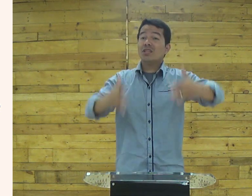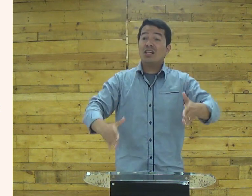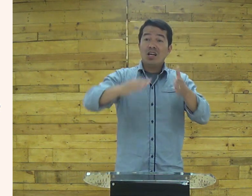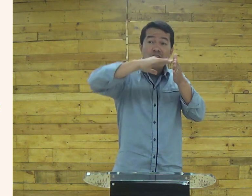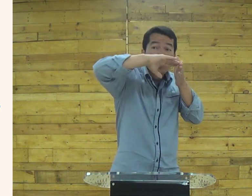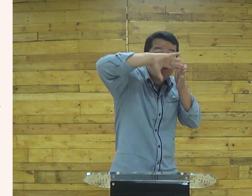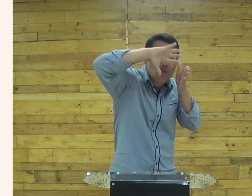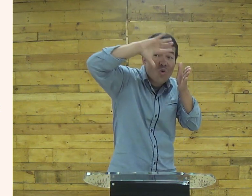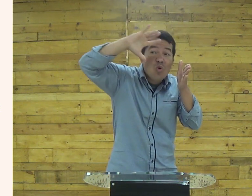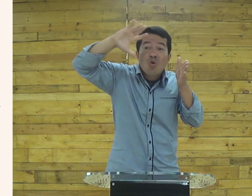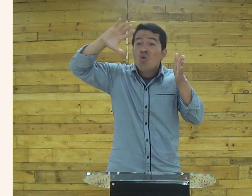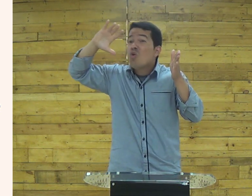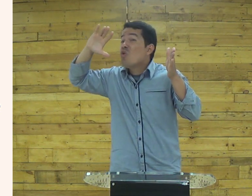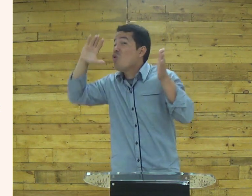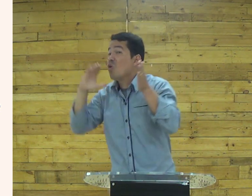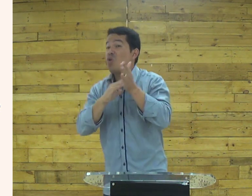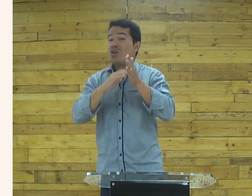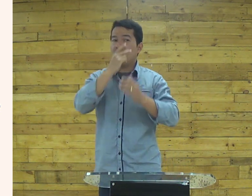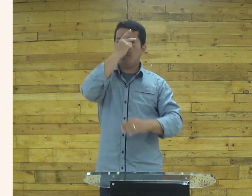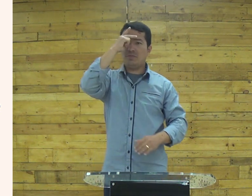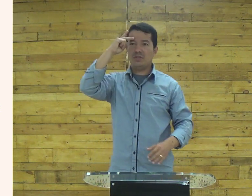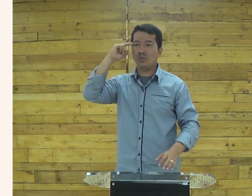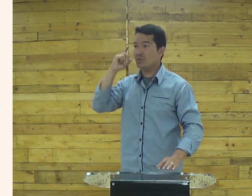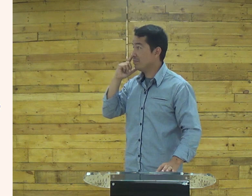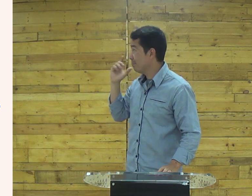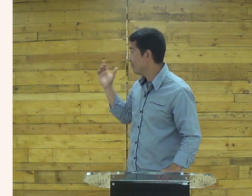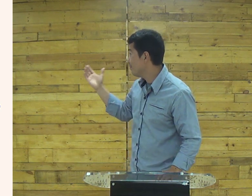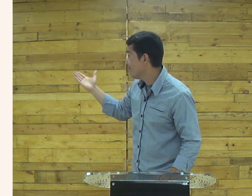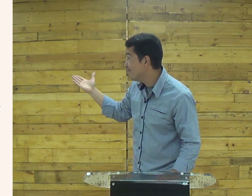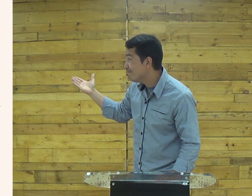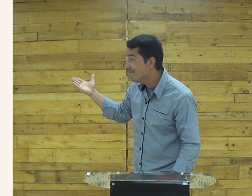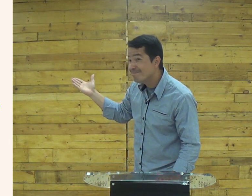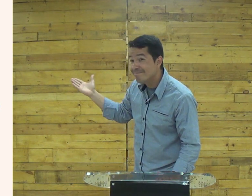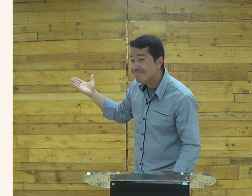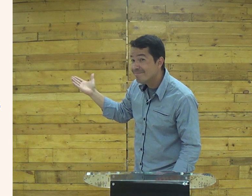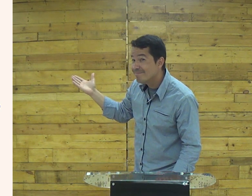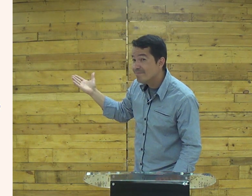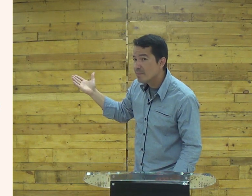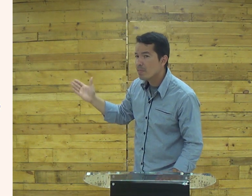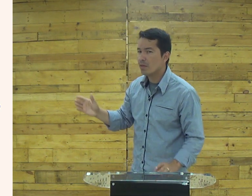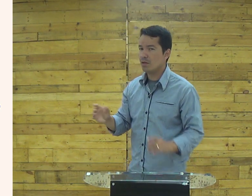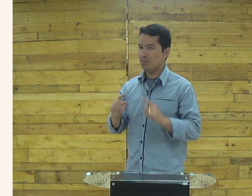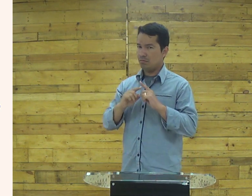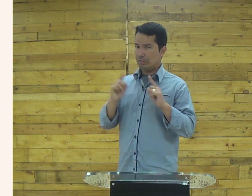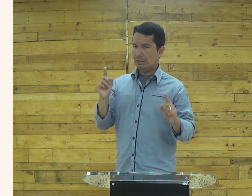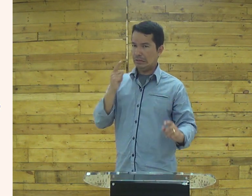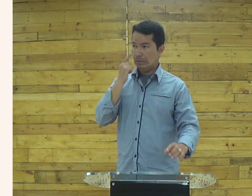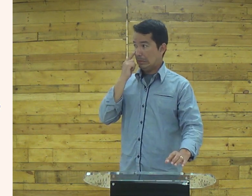E nós precisamos contar essa história a todas as pessoas.